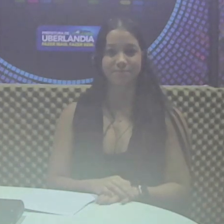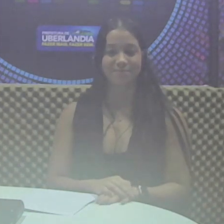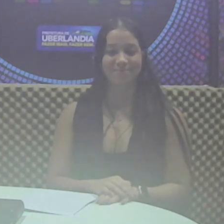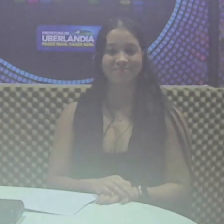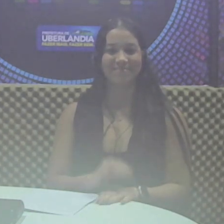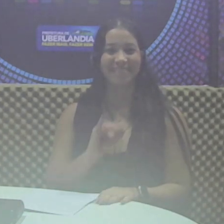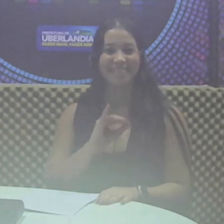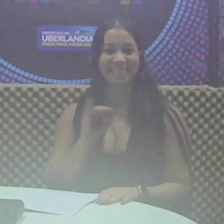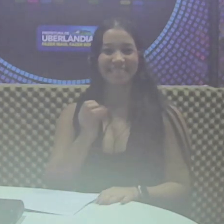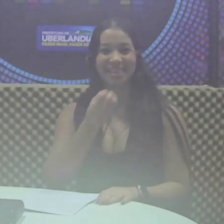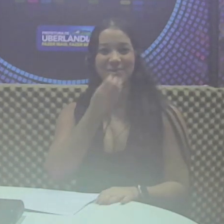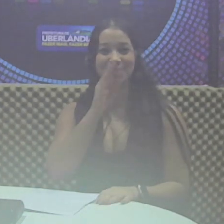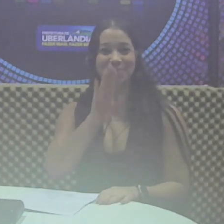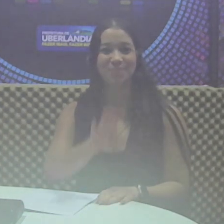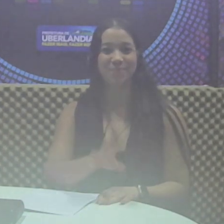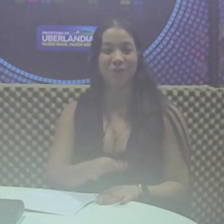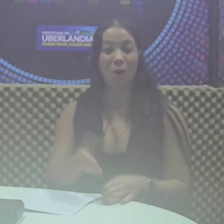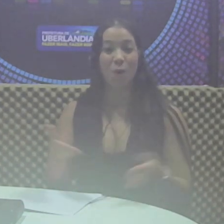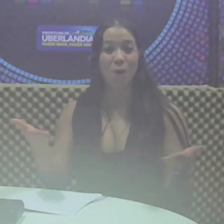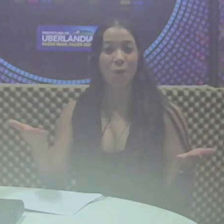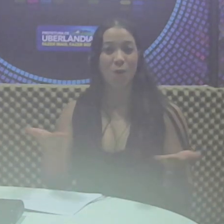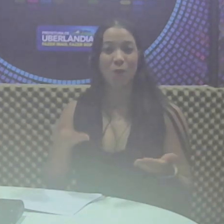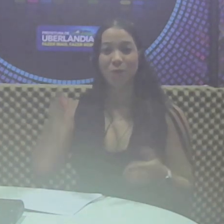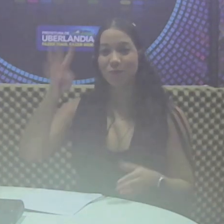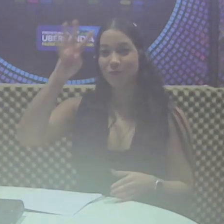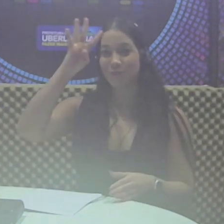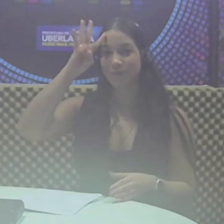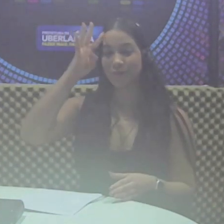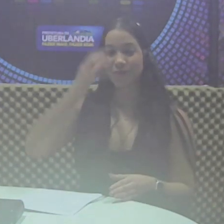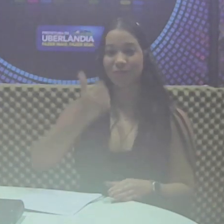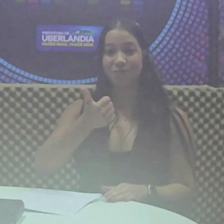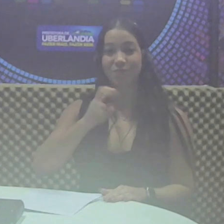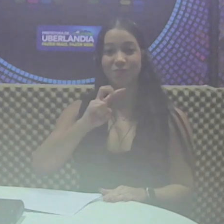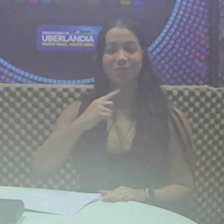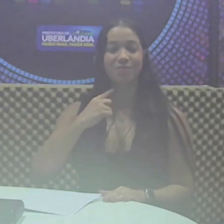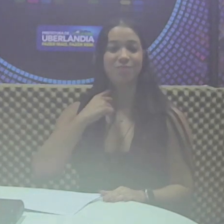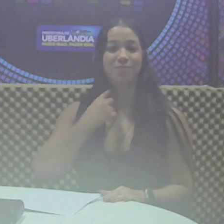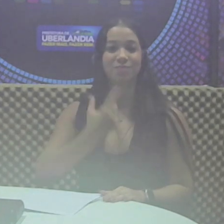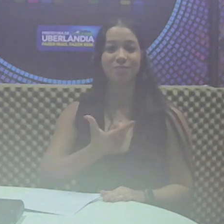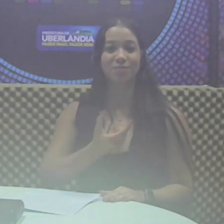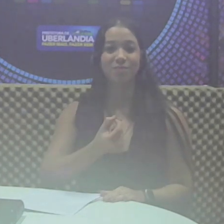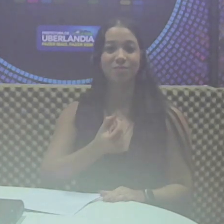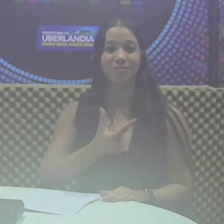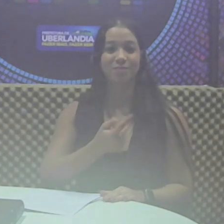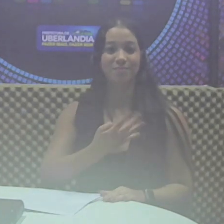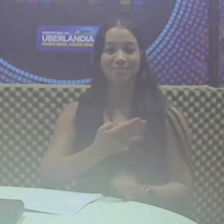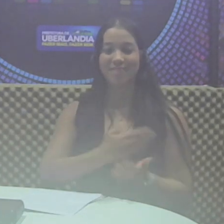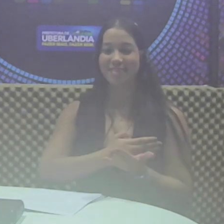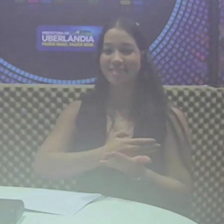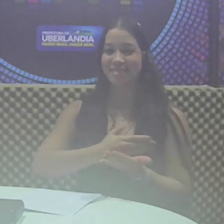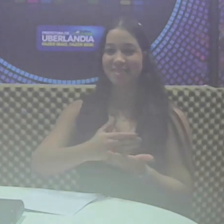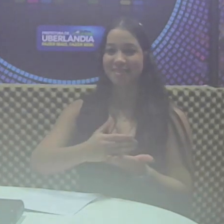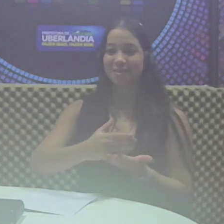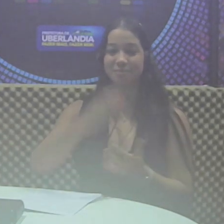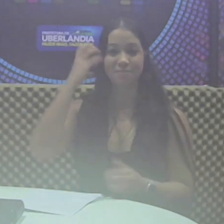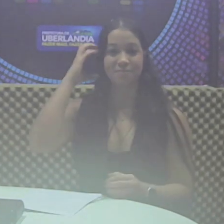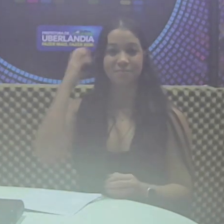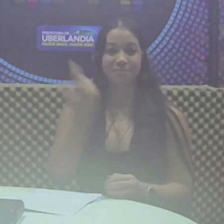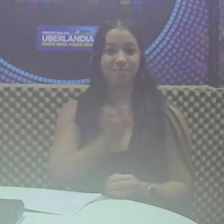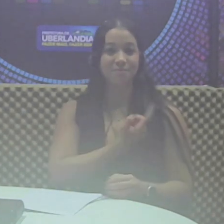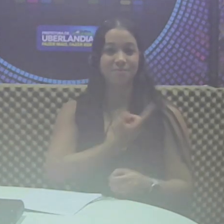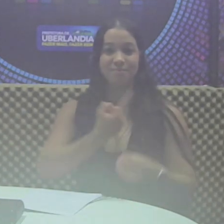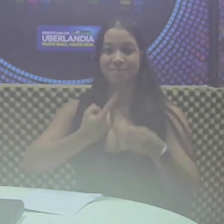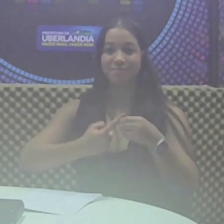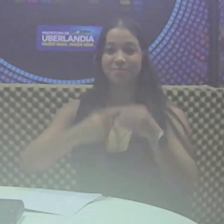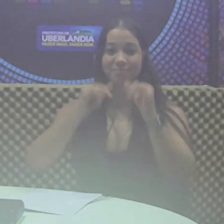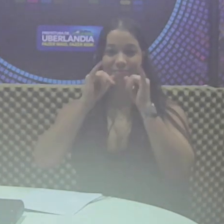Olá, boa tarde! Hoje é quarta-feira, dia 15 de maio de 2024. Está no ar a rádio Nossa